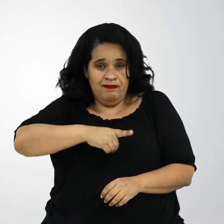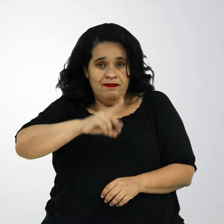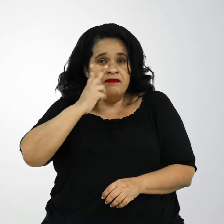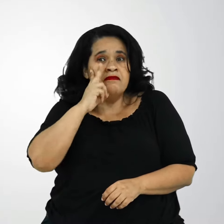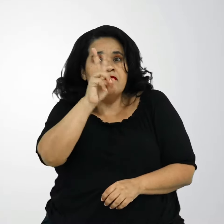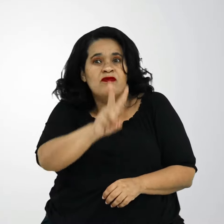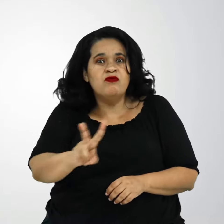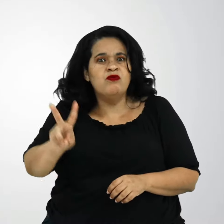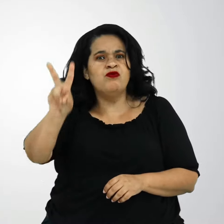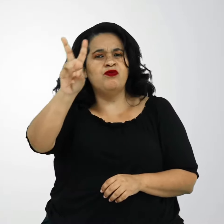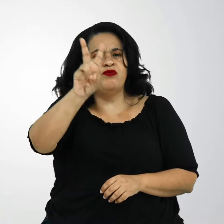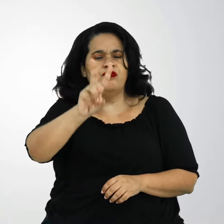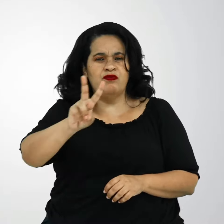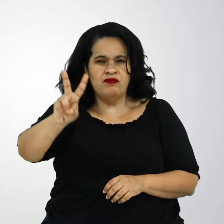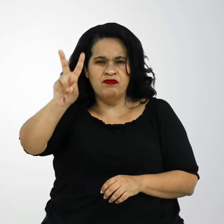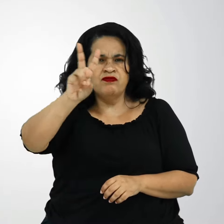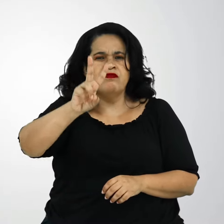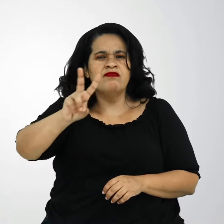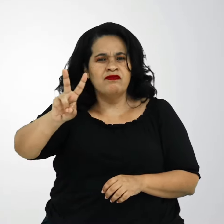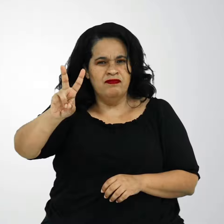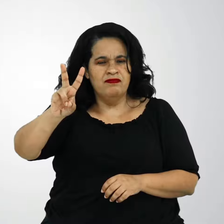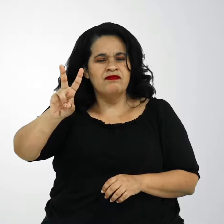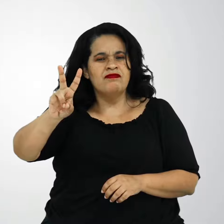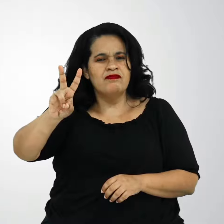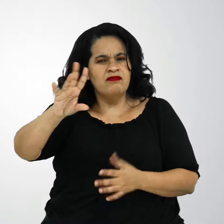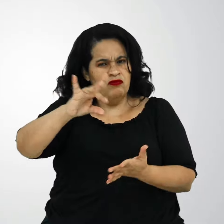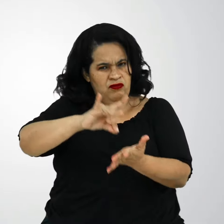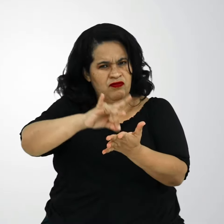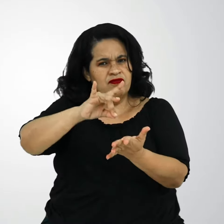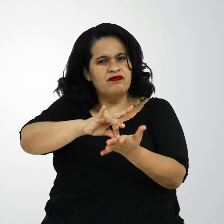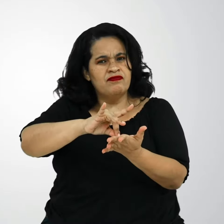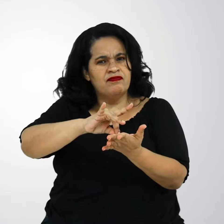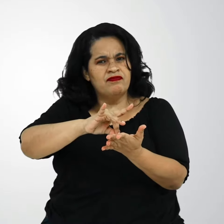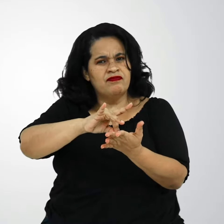cumprimento, ele viu essa cena final do triunfo da igreja.